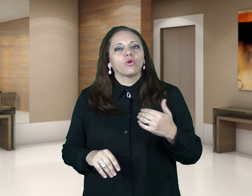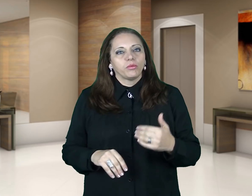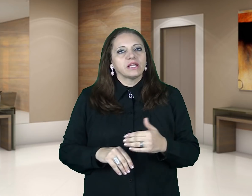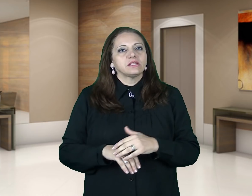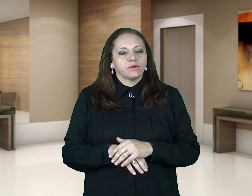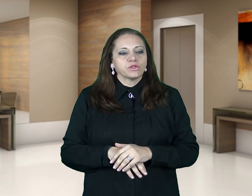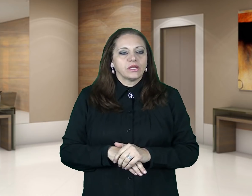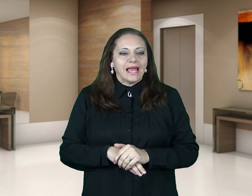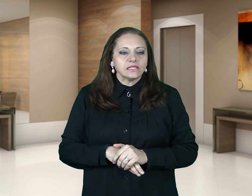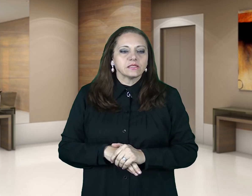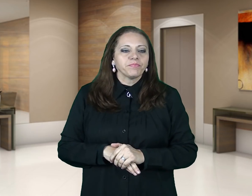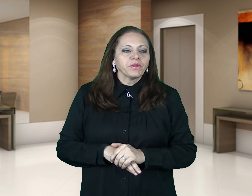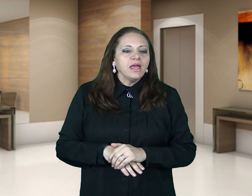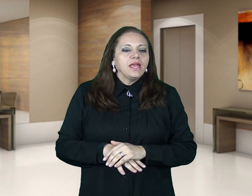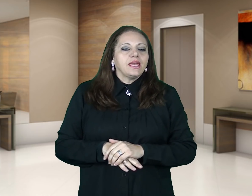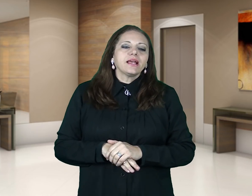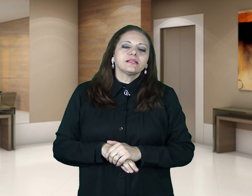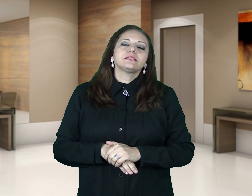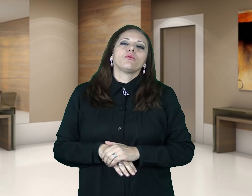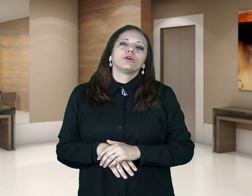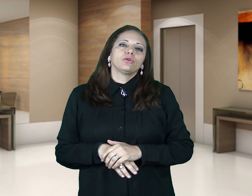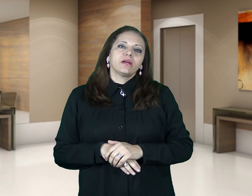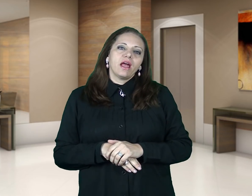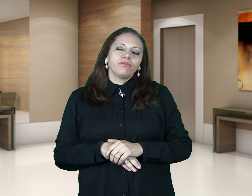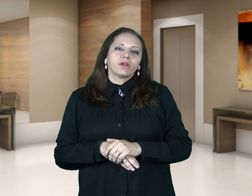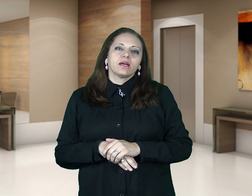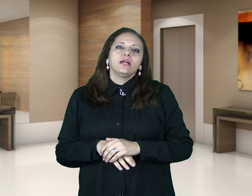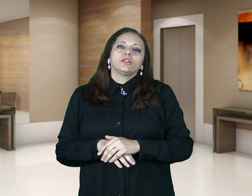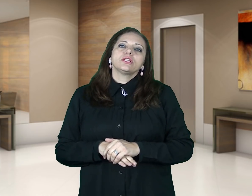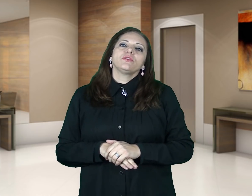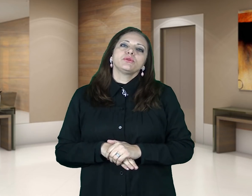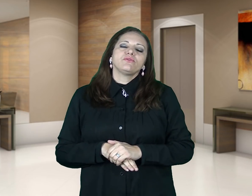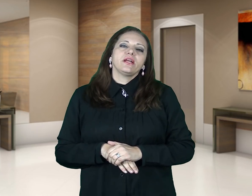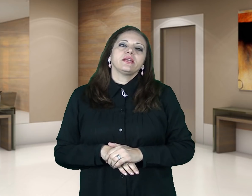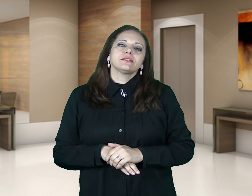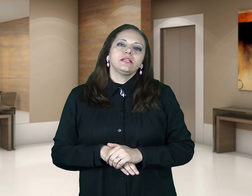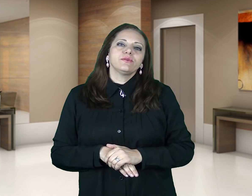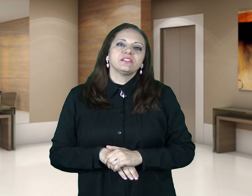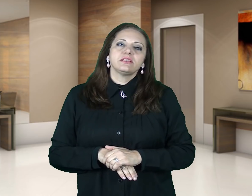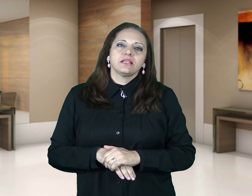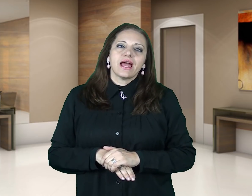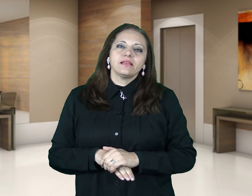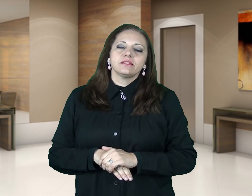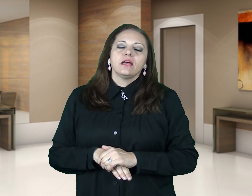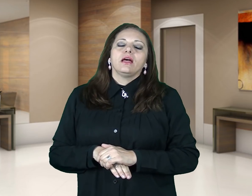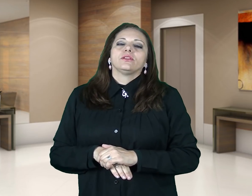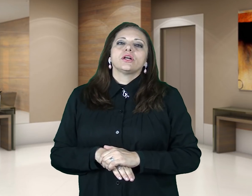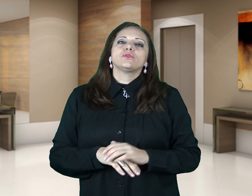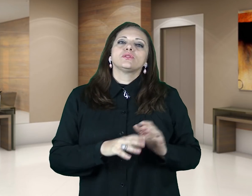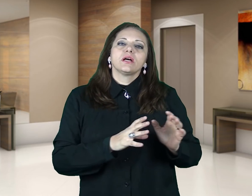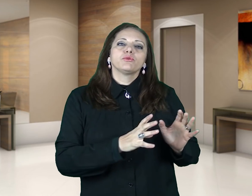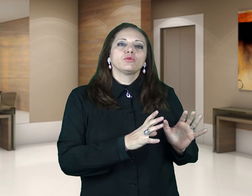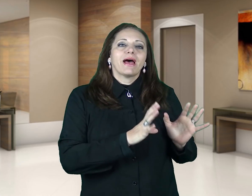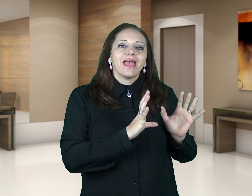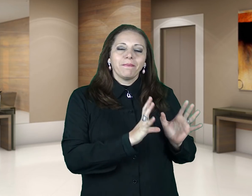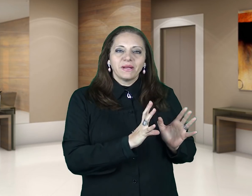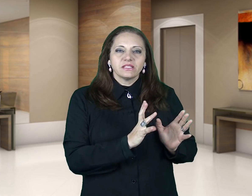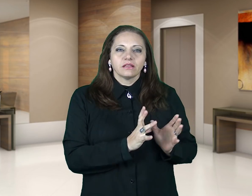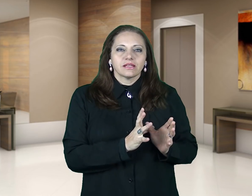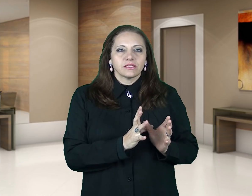como nas línguas orais. E a questão ortográfica, nós vamos ver que as línguas de sinais, nós usamos uma